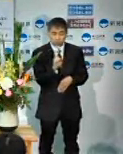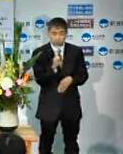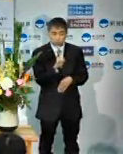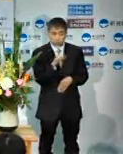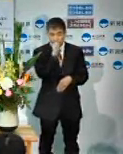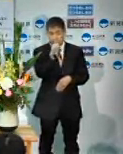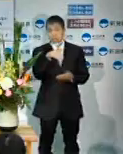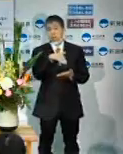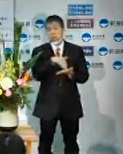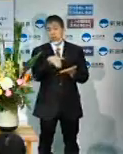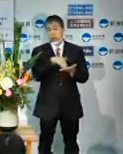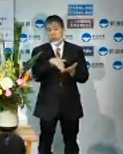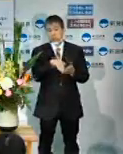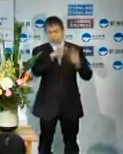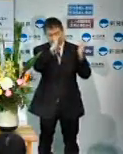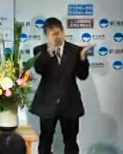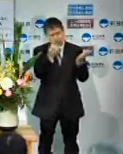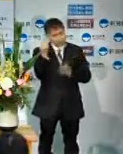最初